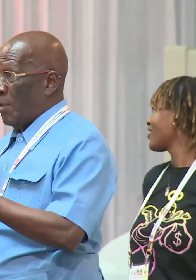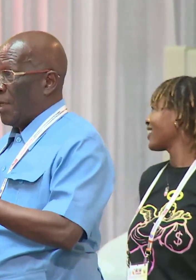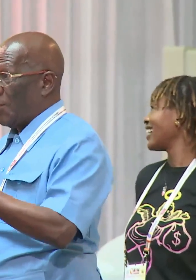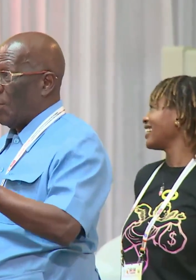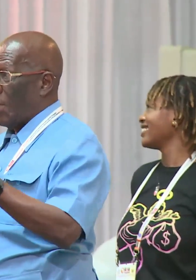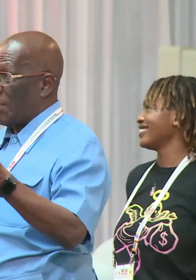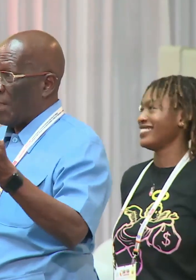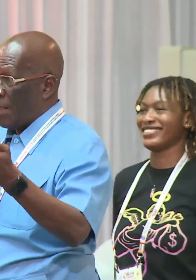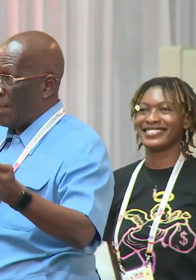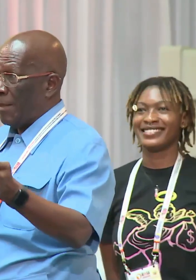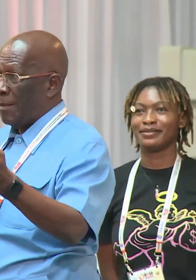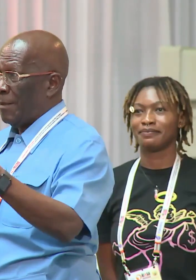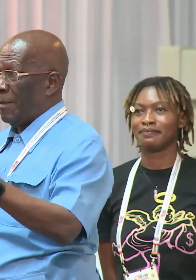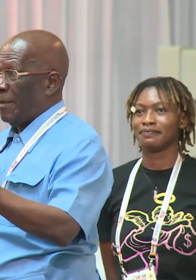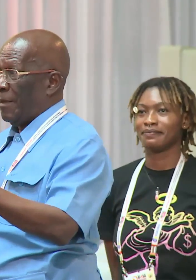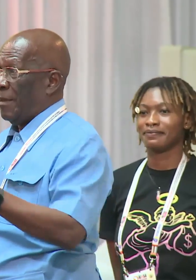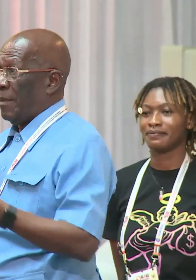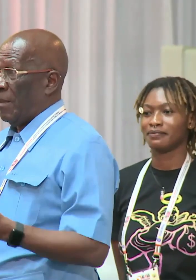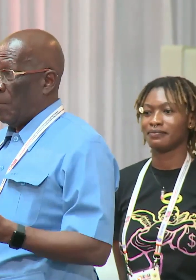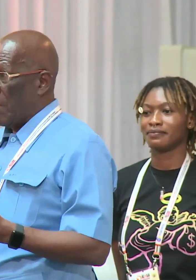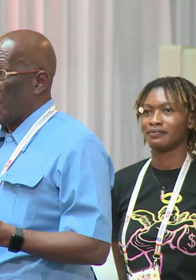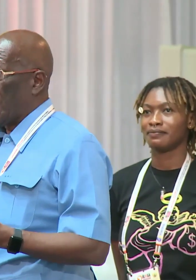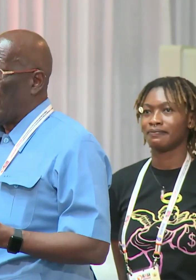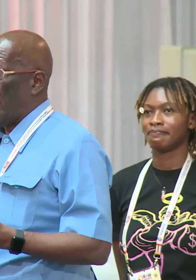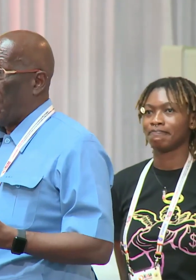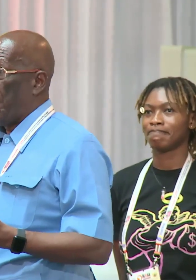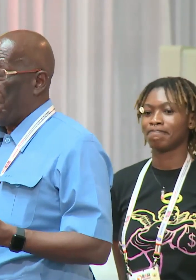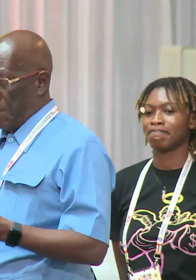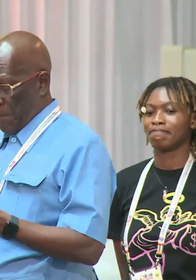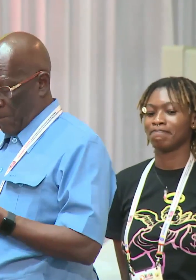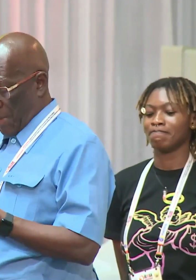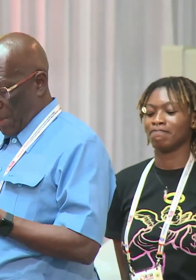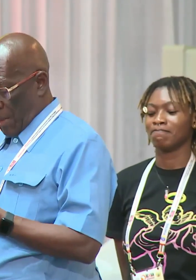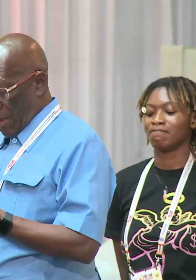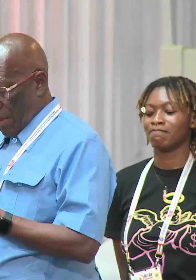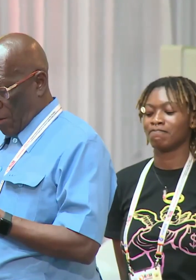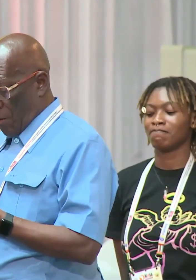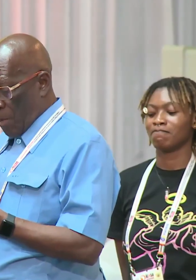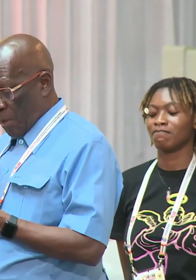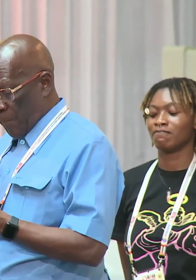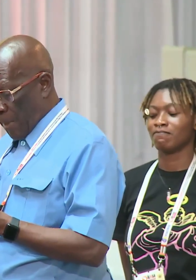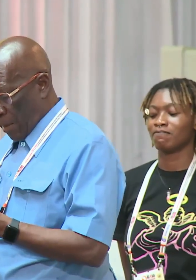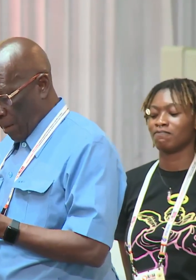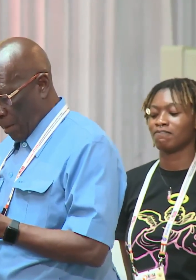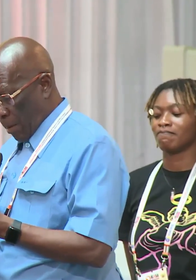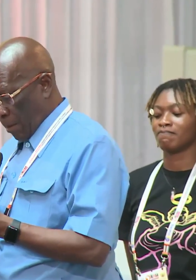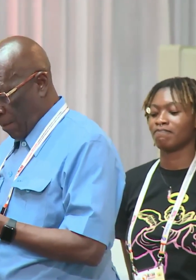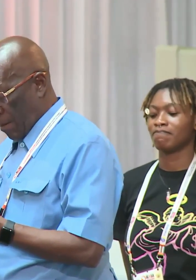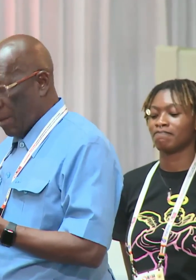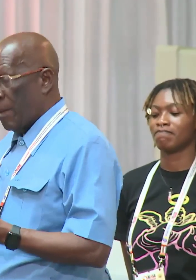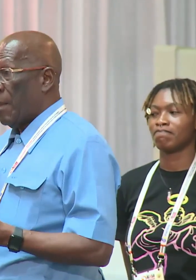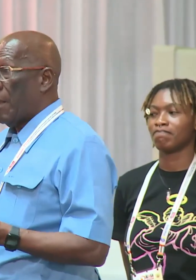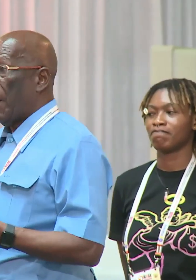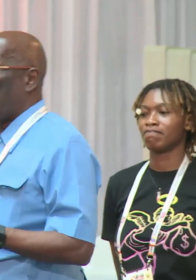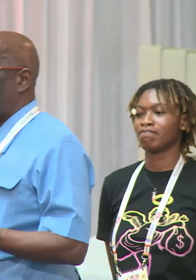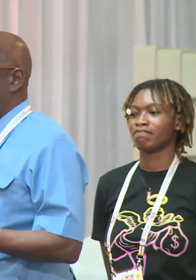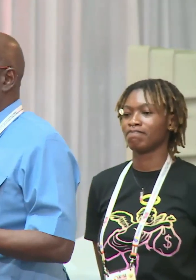Une question à chaque présentateur. Je commence par